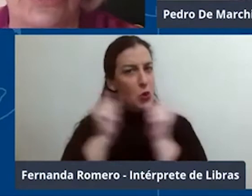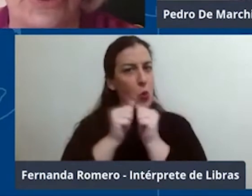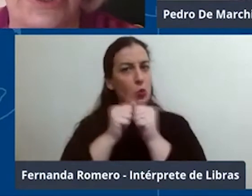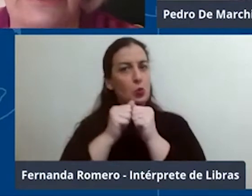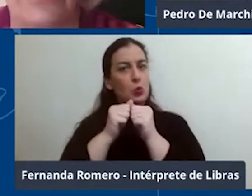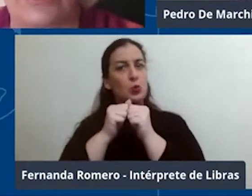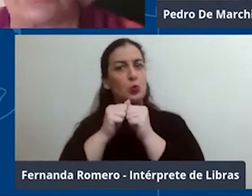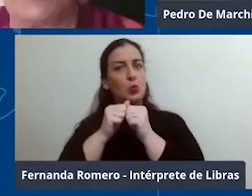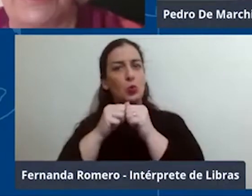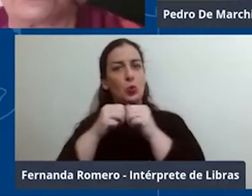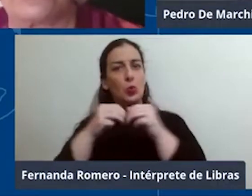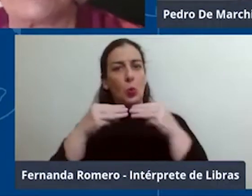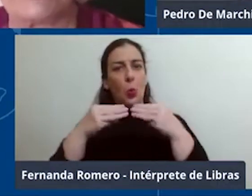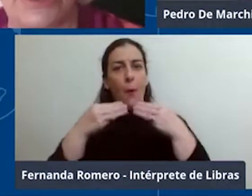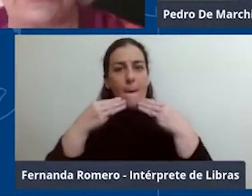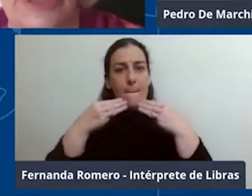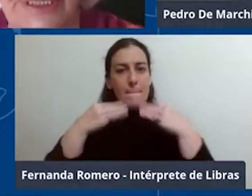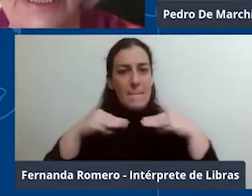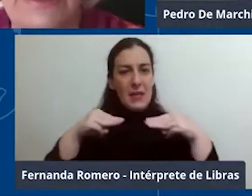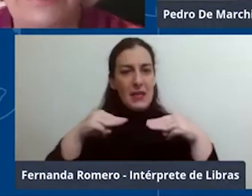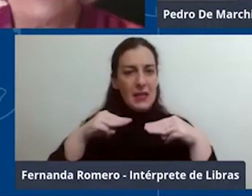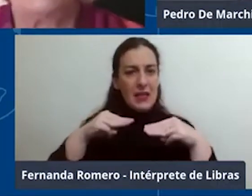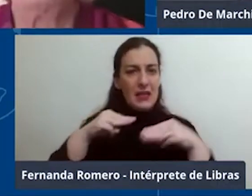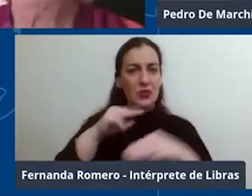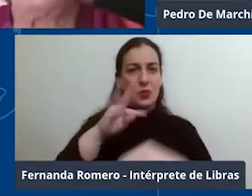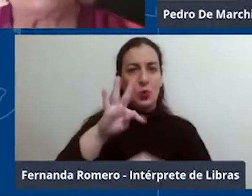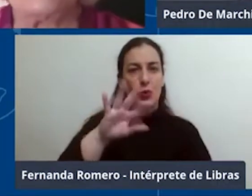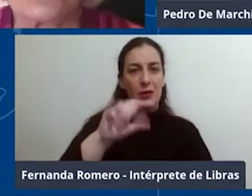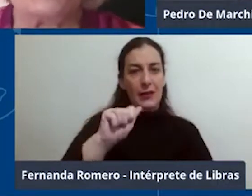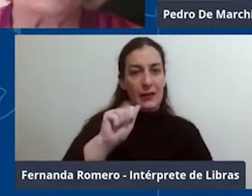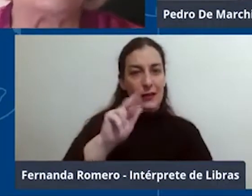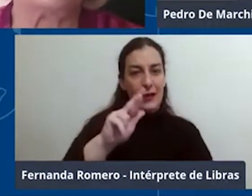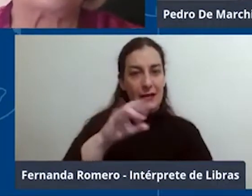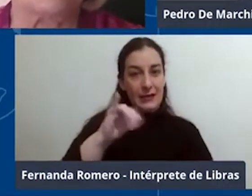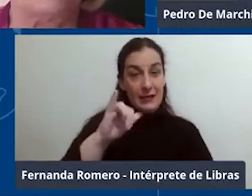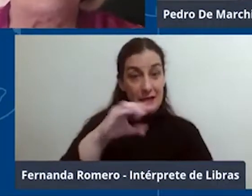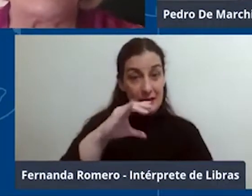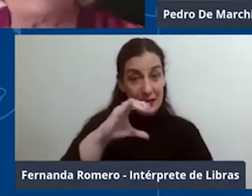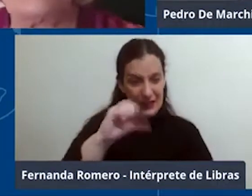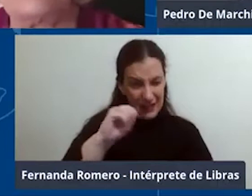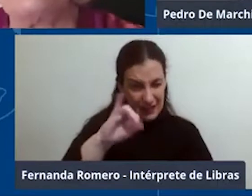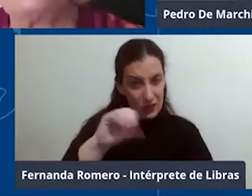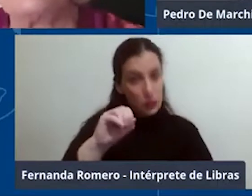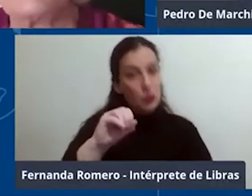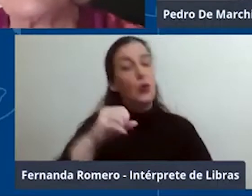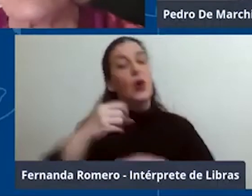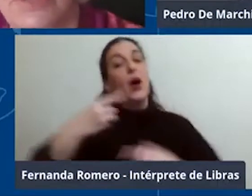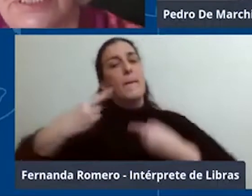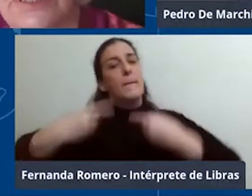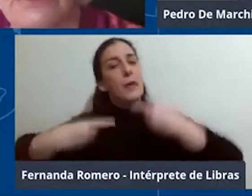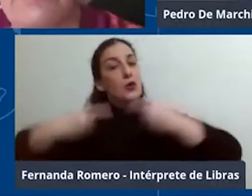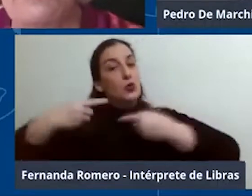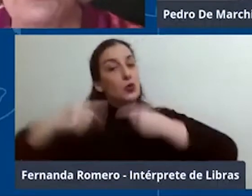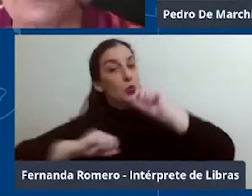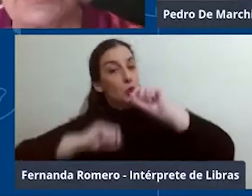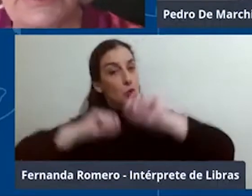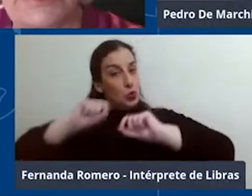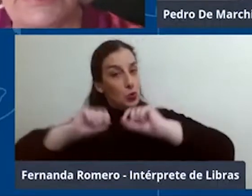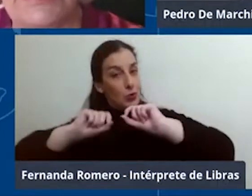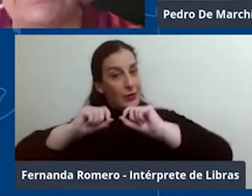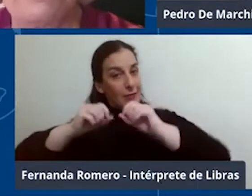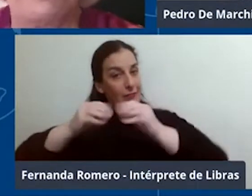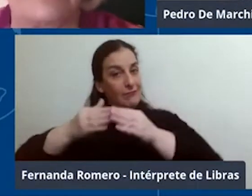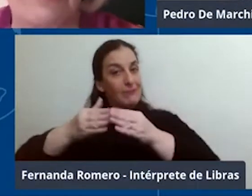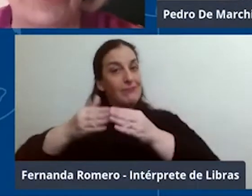da Infraestrutura, nosso ministro, o Tarcísio Freitas, para discutir a questão da concessão da